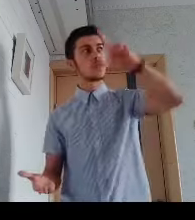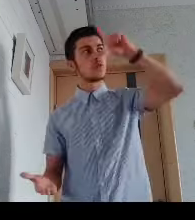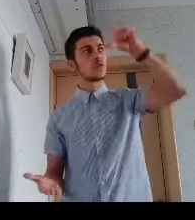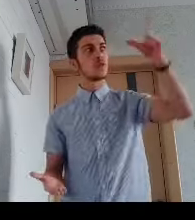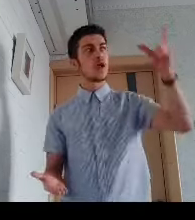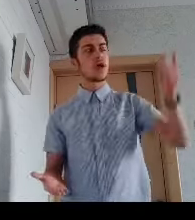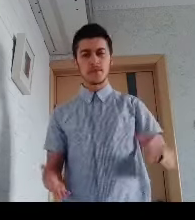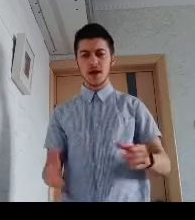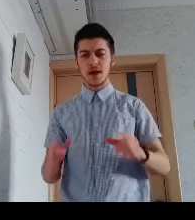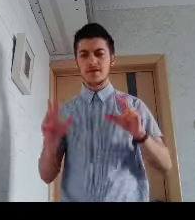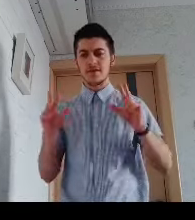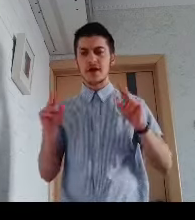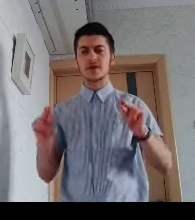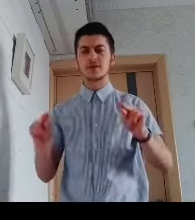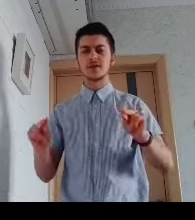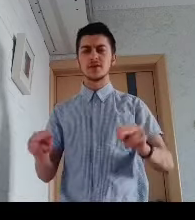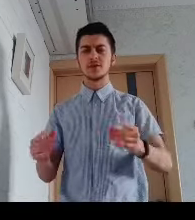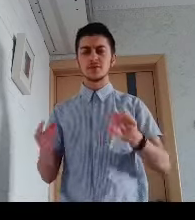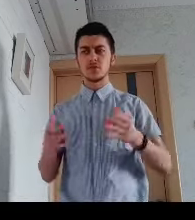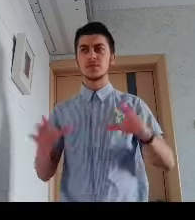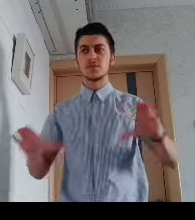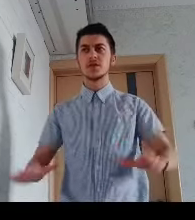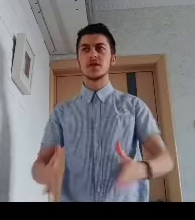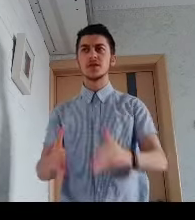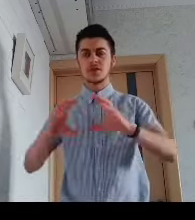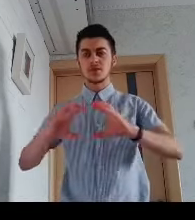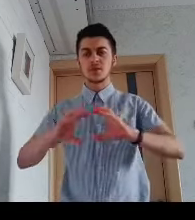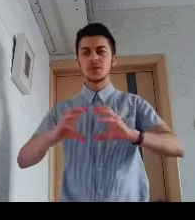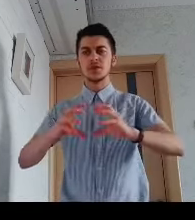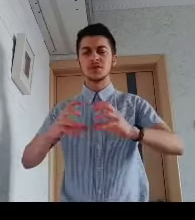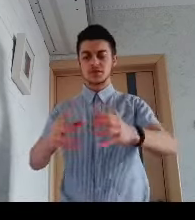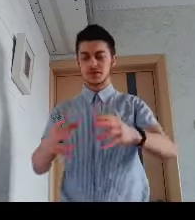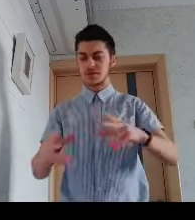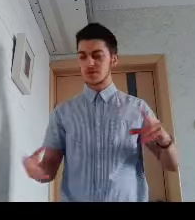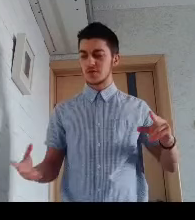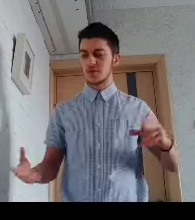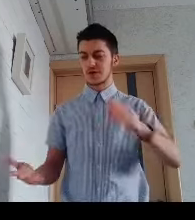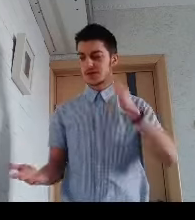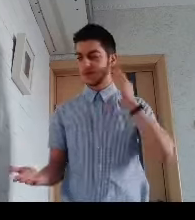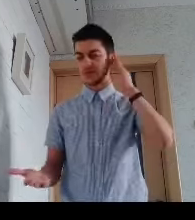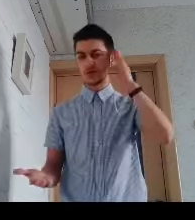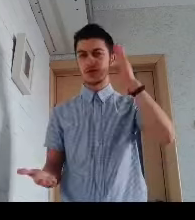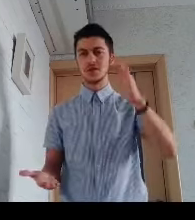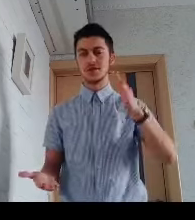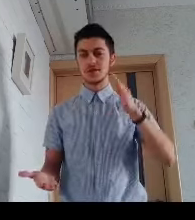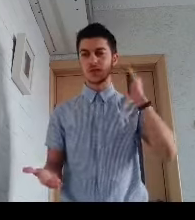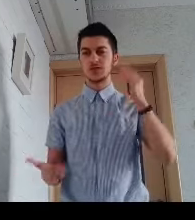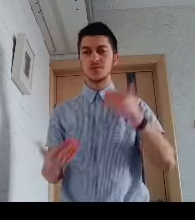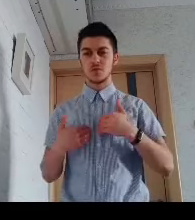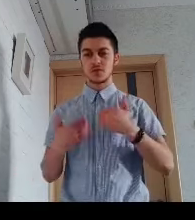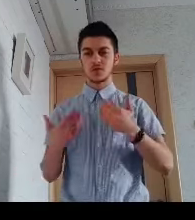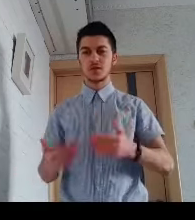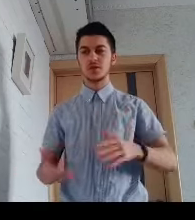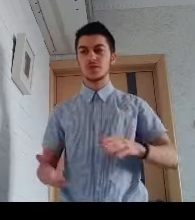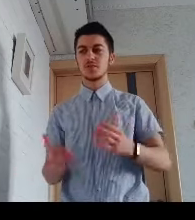Антарктиде набрала. Просто купол над землей стерегу как сон. Я пишу всю